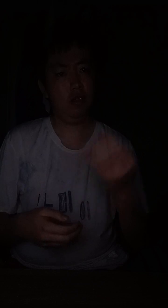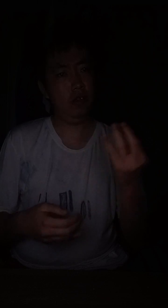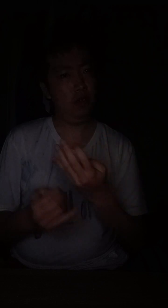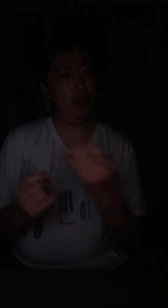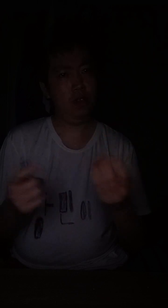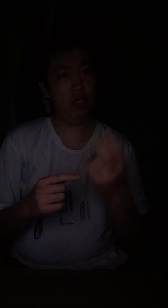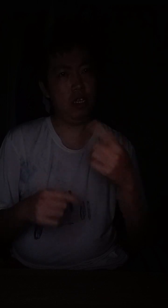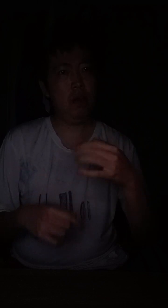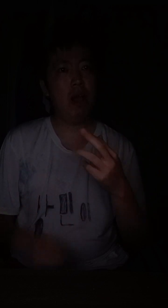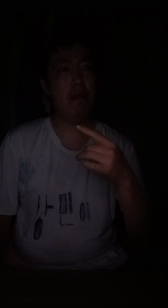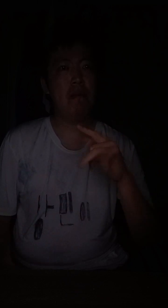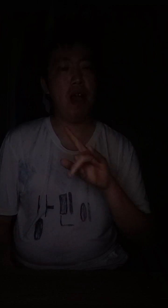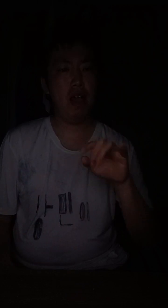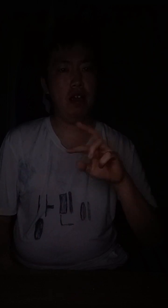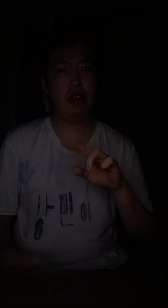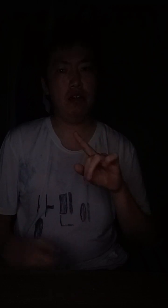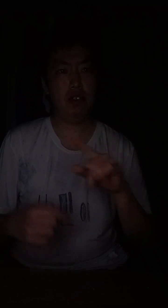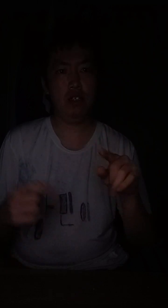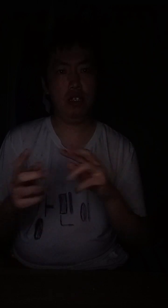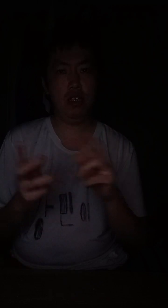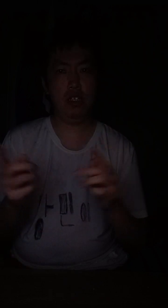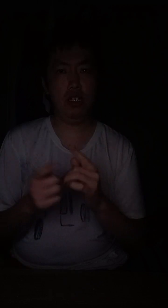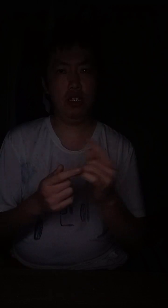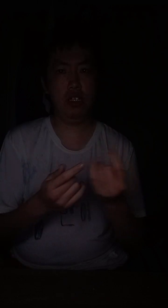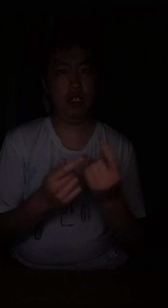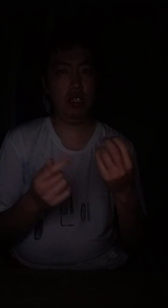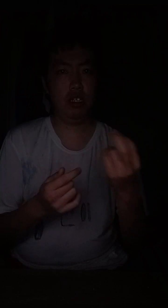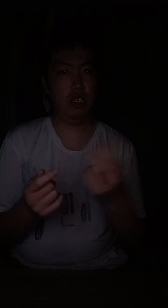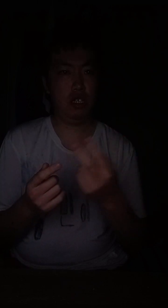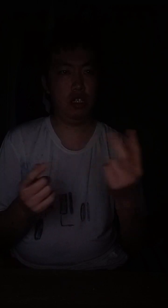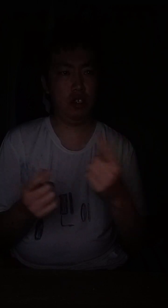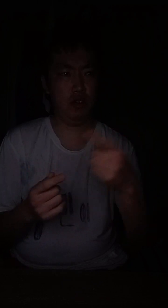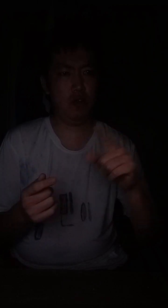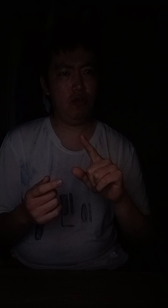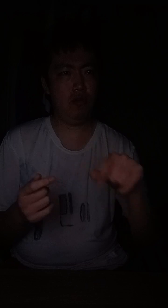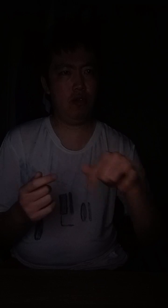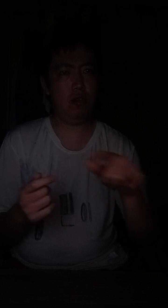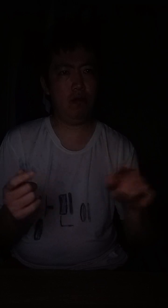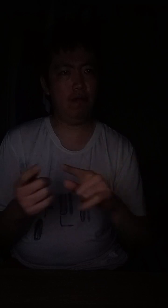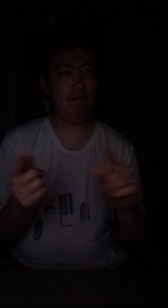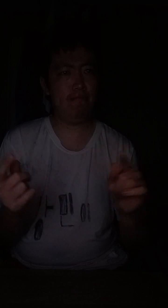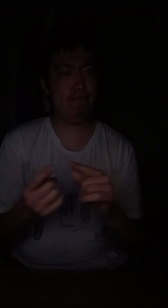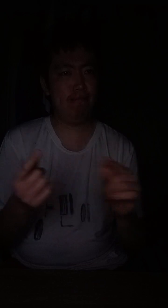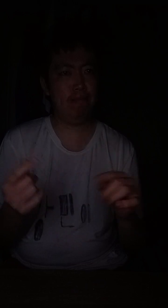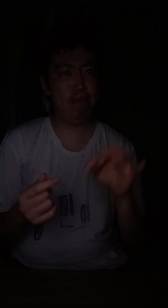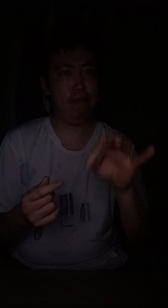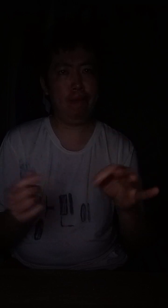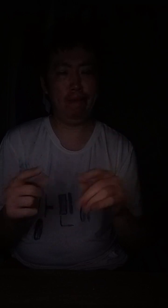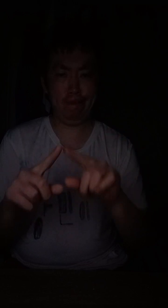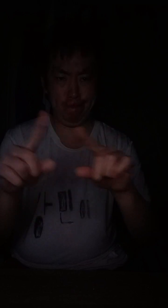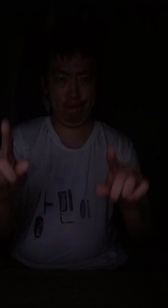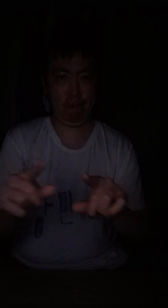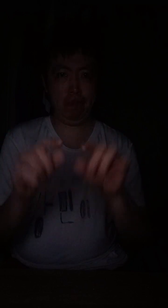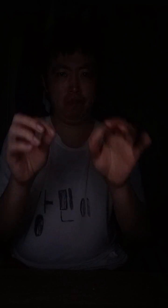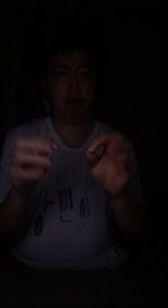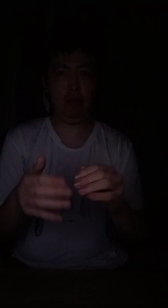있는 이른바 파우치. 외국 회사 그 뭐 조그마한 백이죠. 박